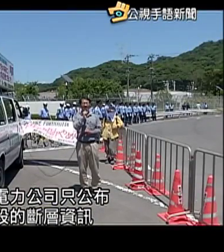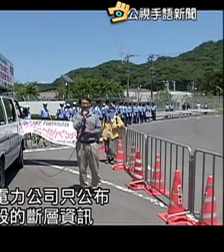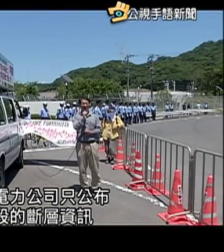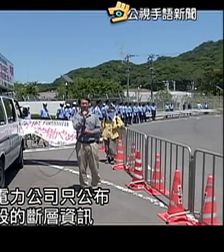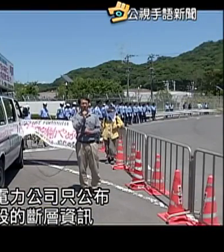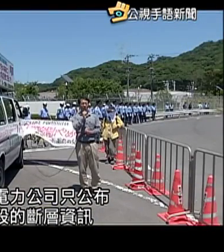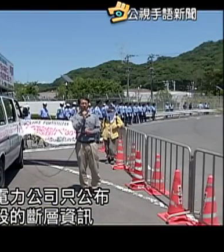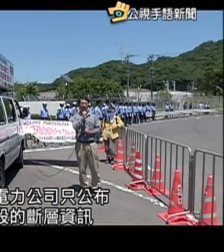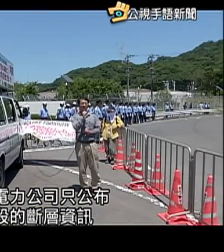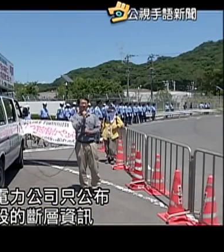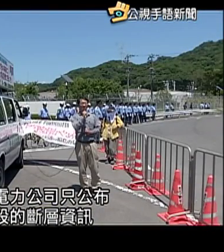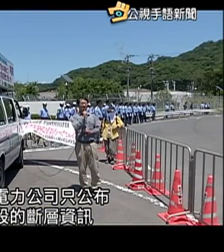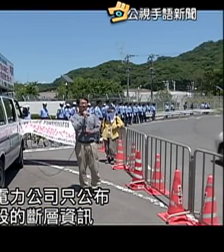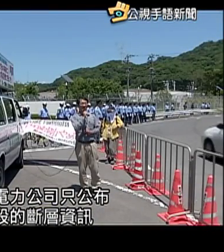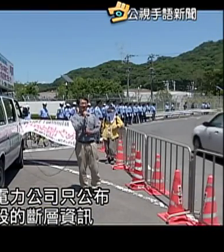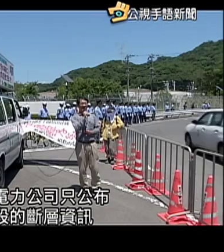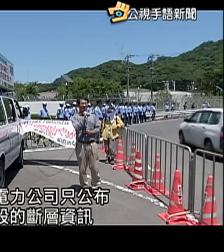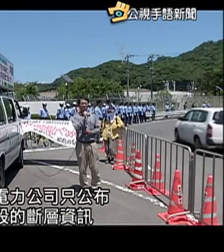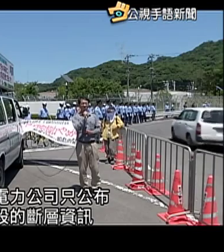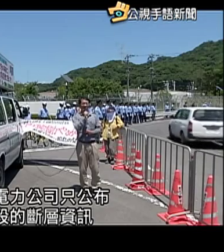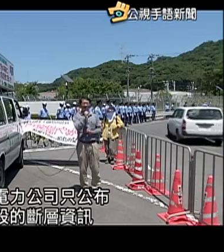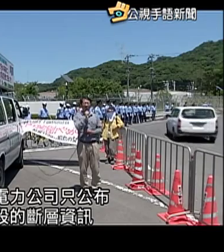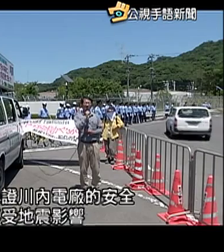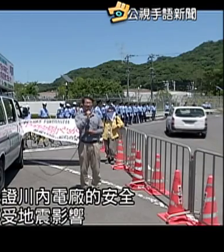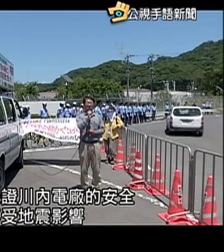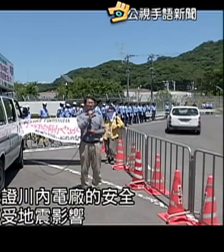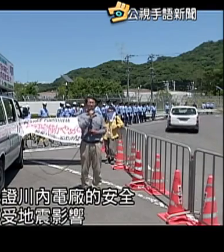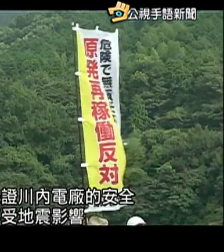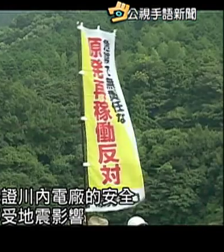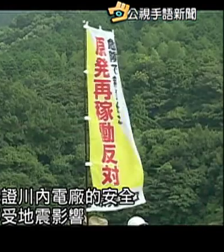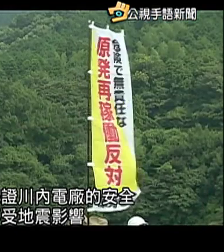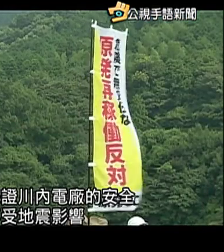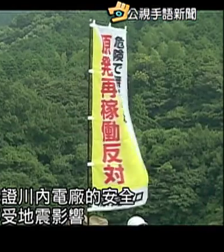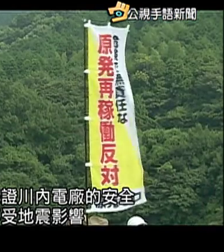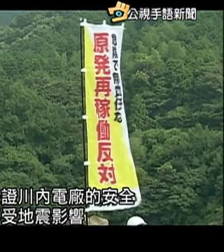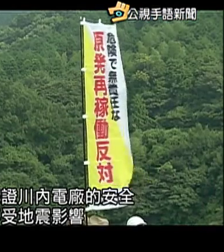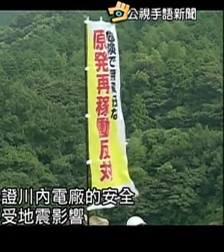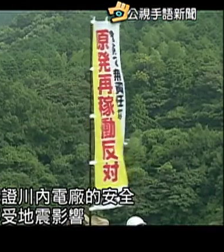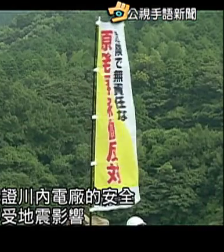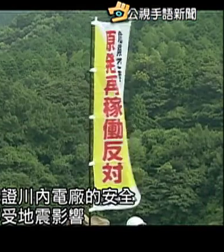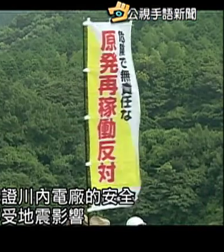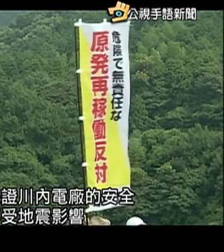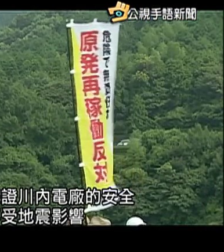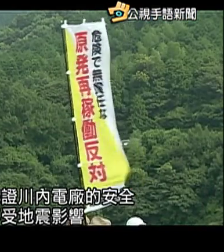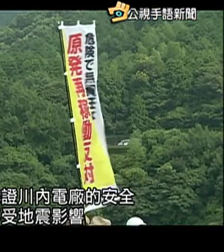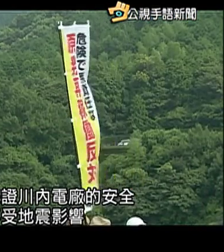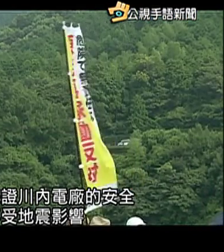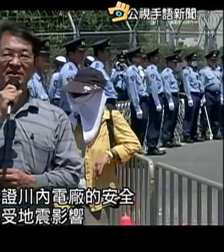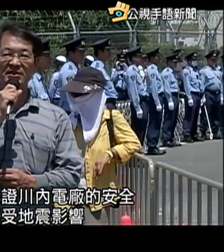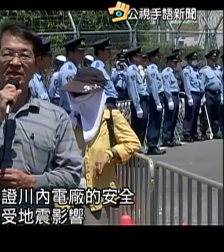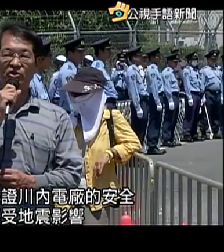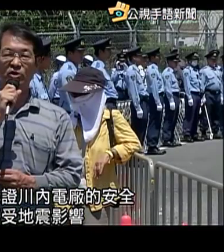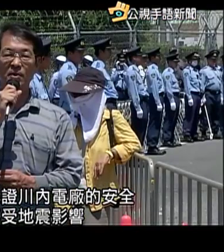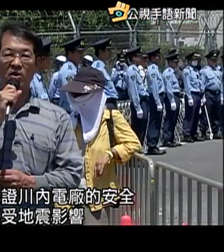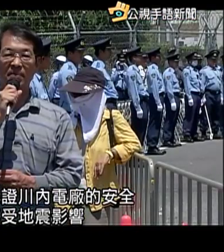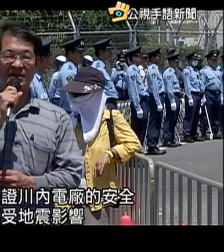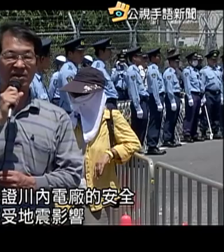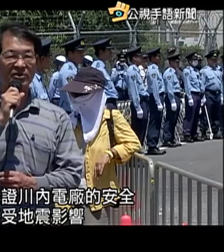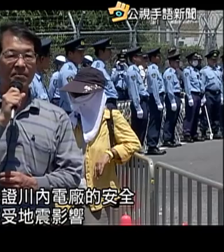方データでもって私たちに示しました。地震による原発の安全性というのも全く担保